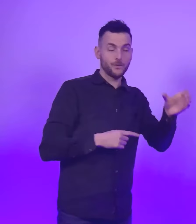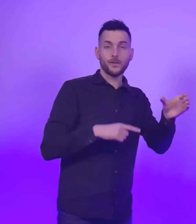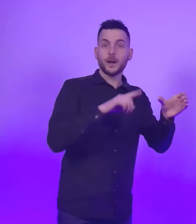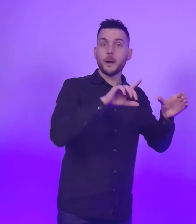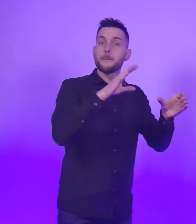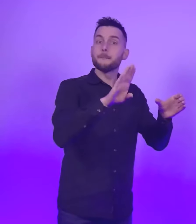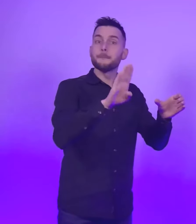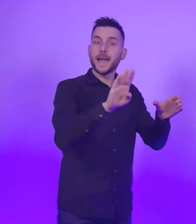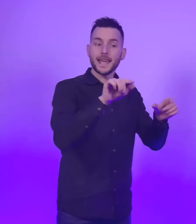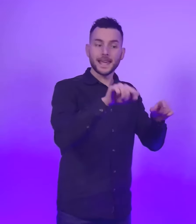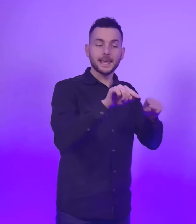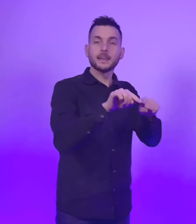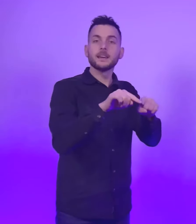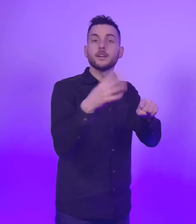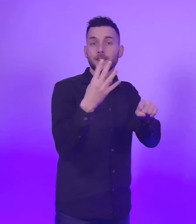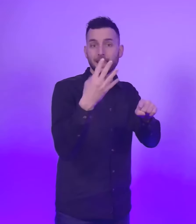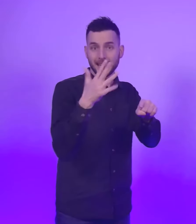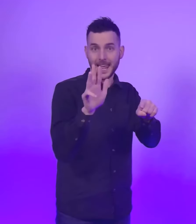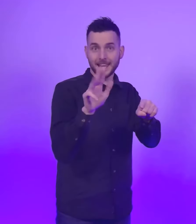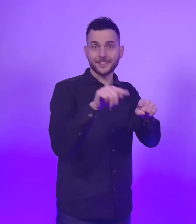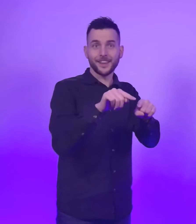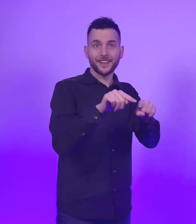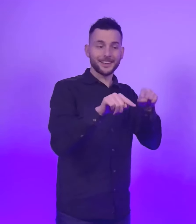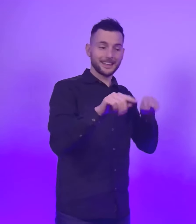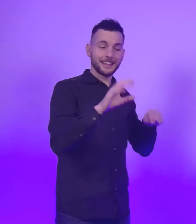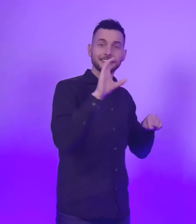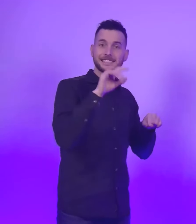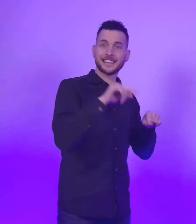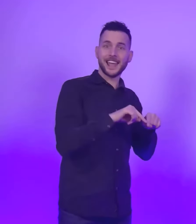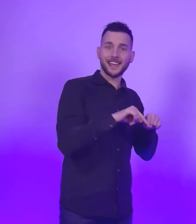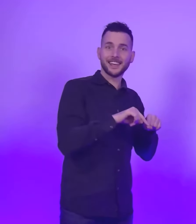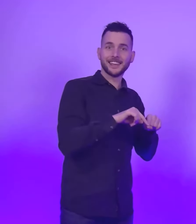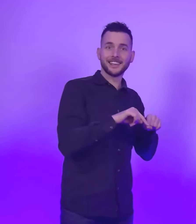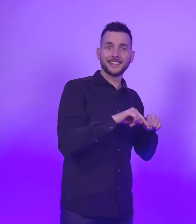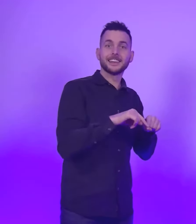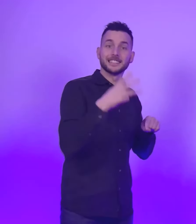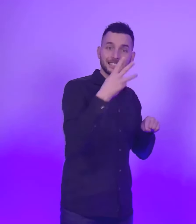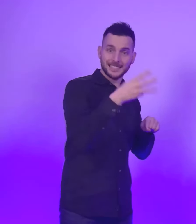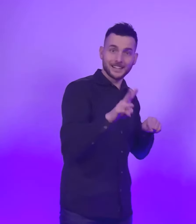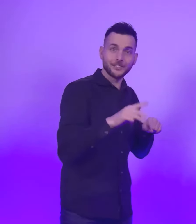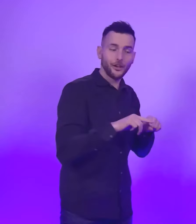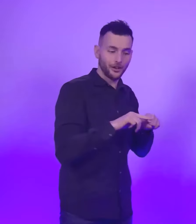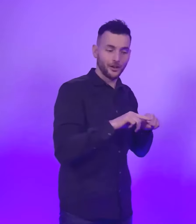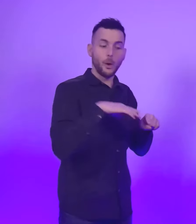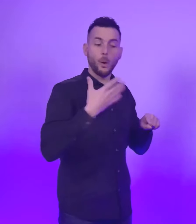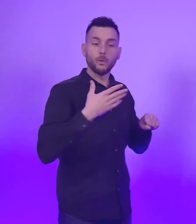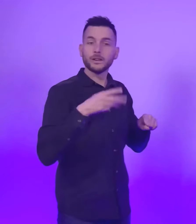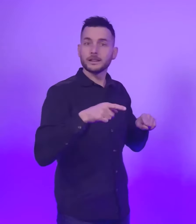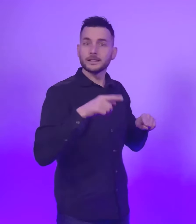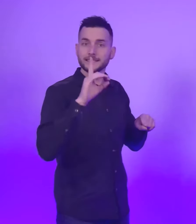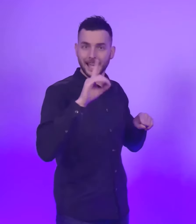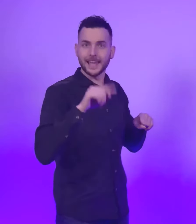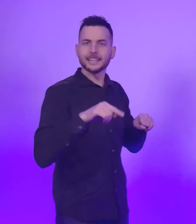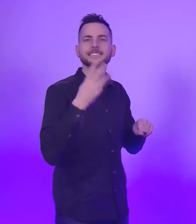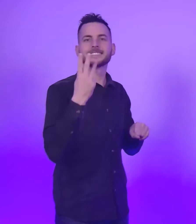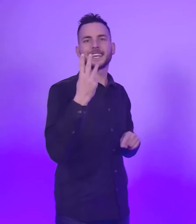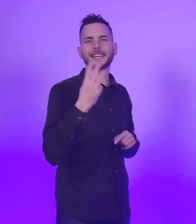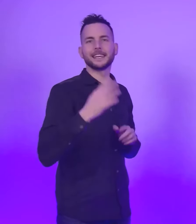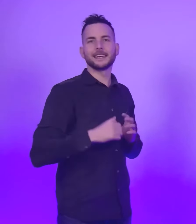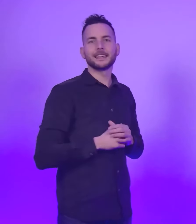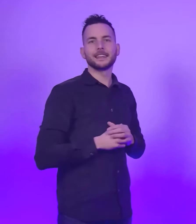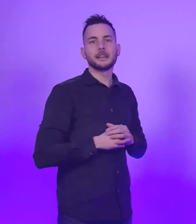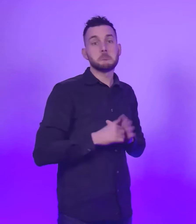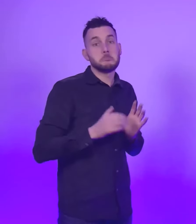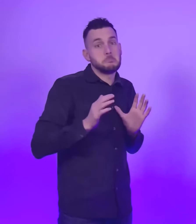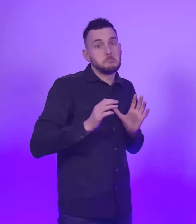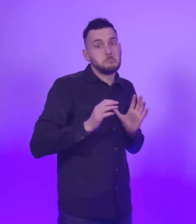B, 94. 94 is echt veel. 30. Of D, 3.